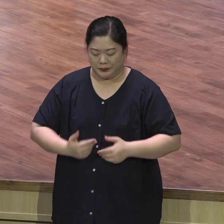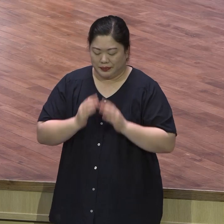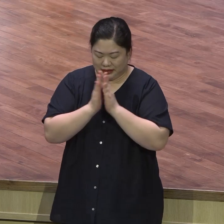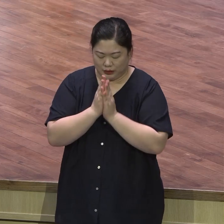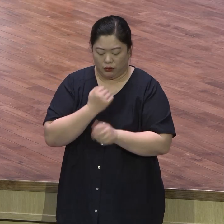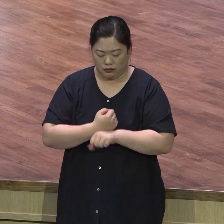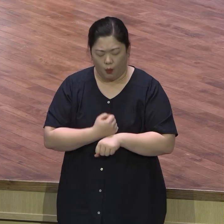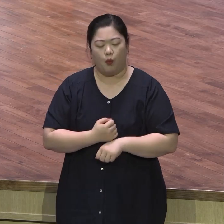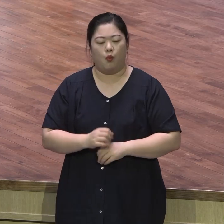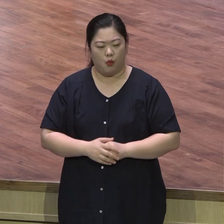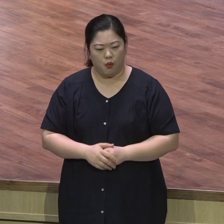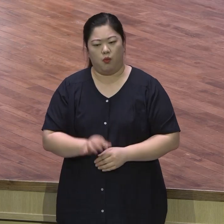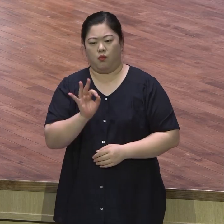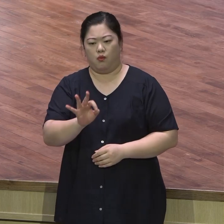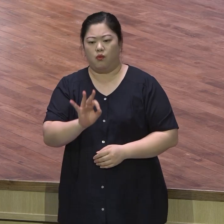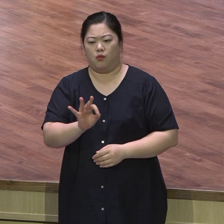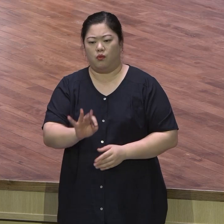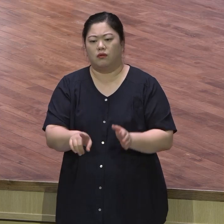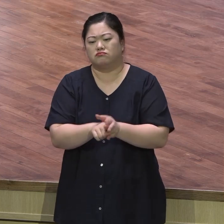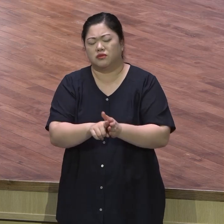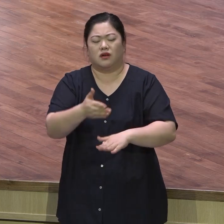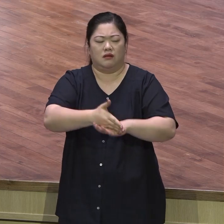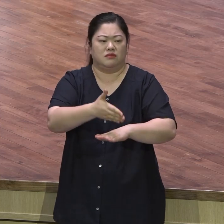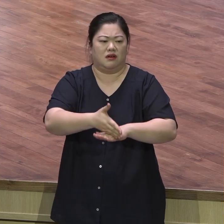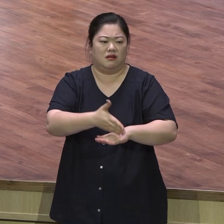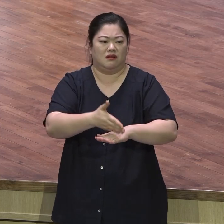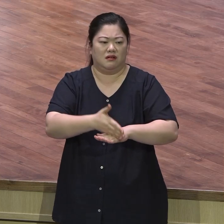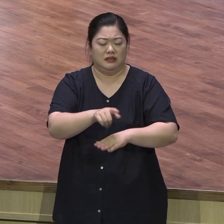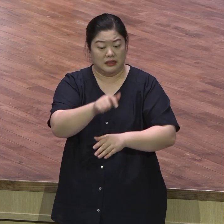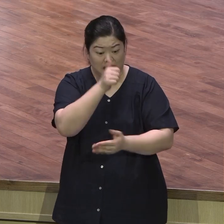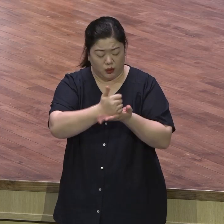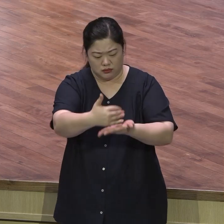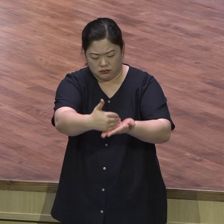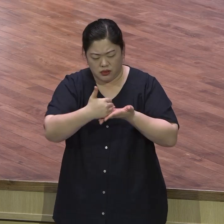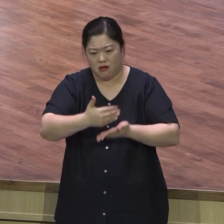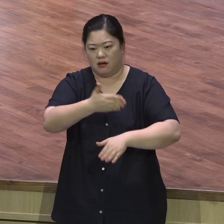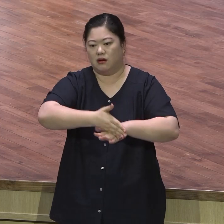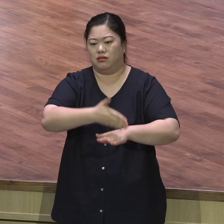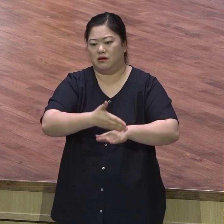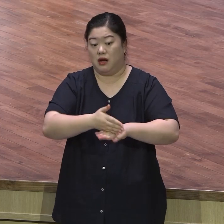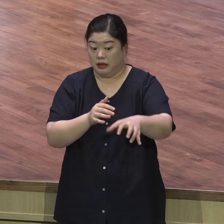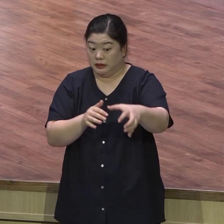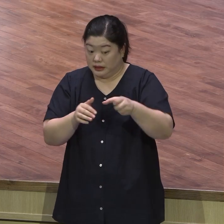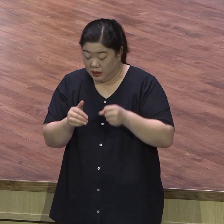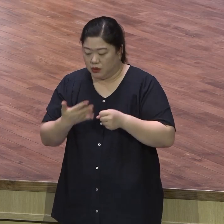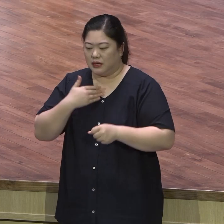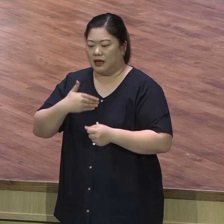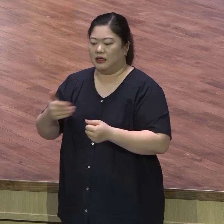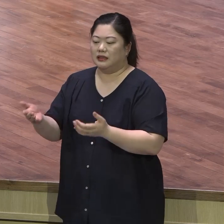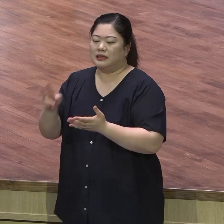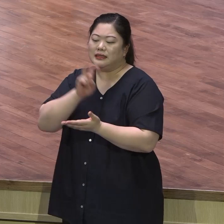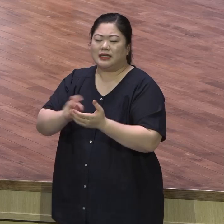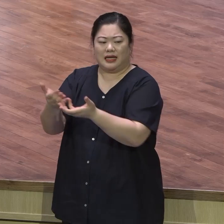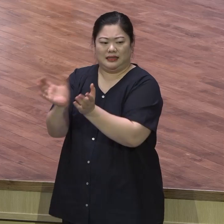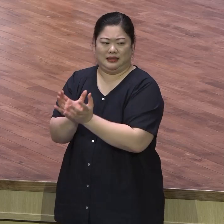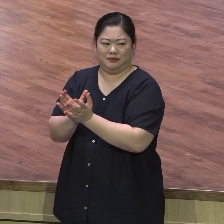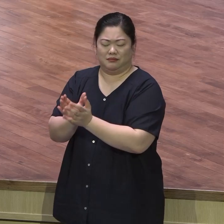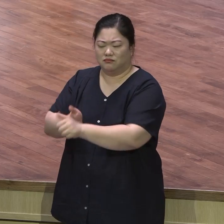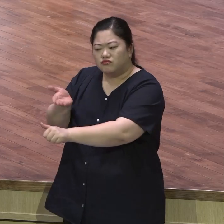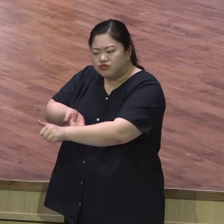예배 드리겠다니 현장 예배 드리겠다니 그 믿음이 얼마나 소중하냐 말이야. 예배의 중요성을 아는 사람이요. 말씀의 맛을 아는 사람이요.